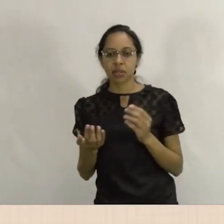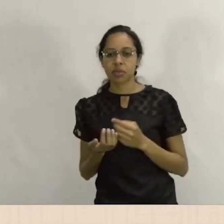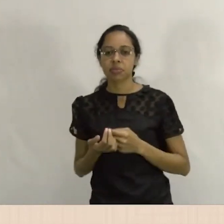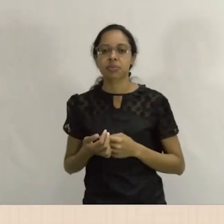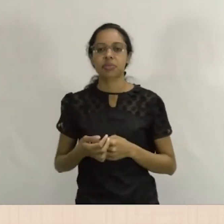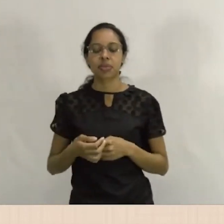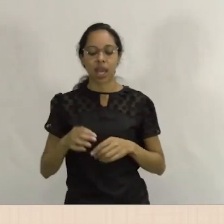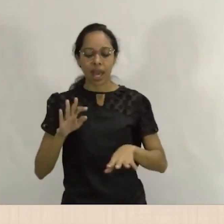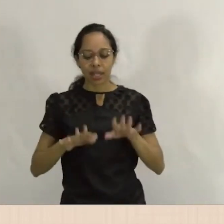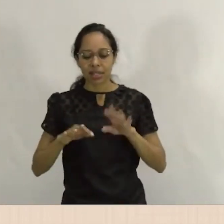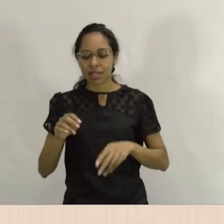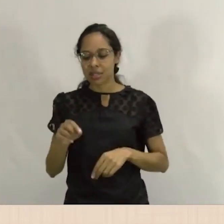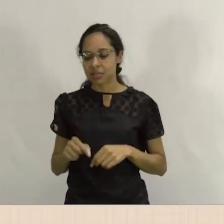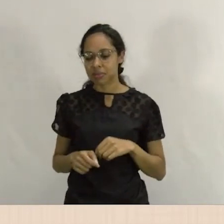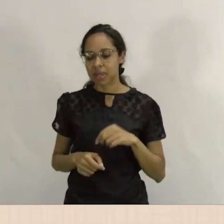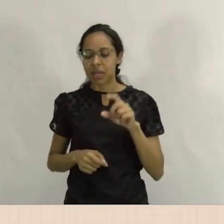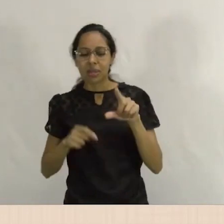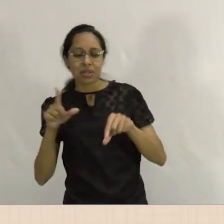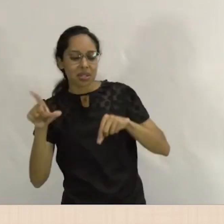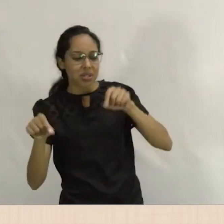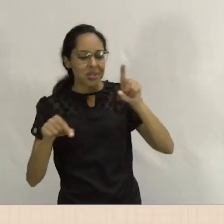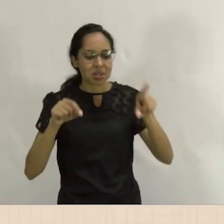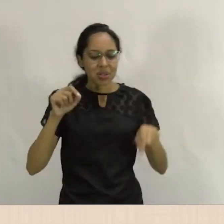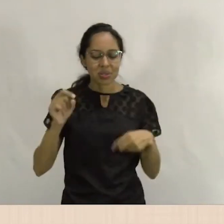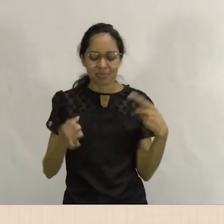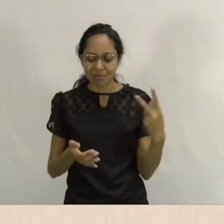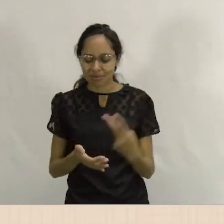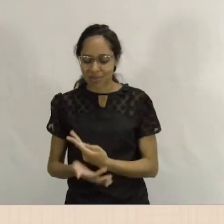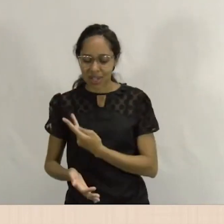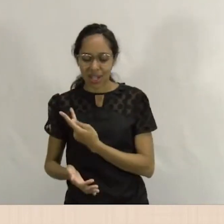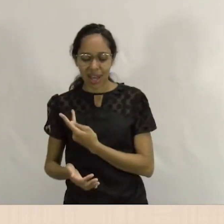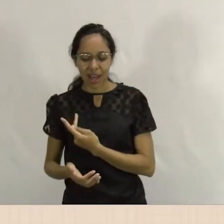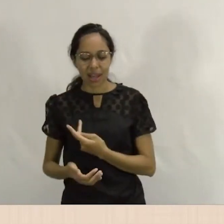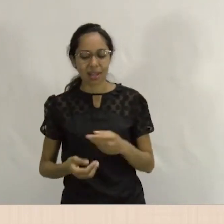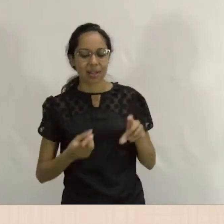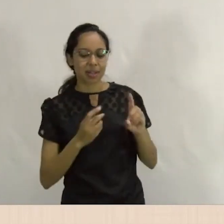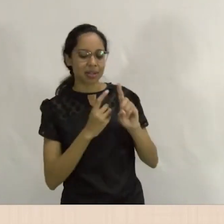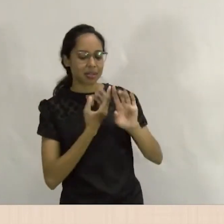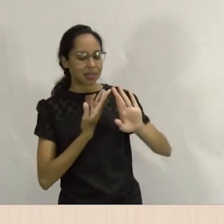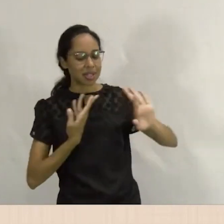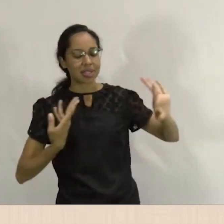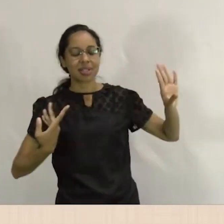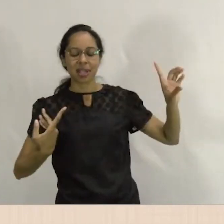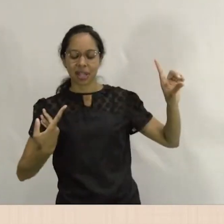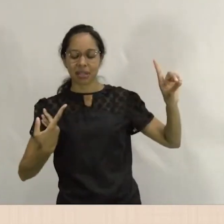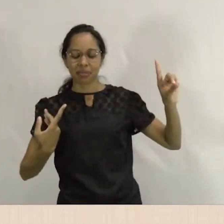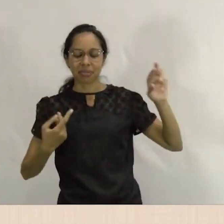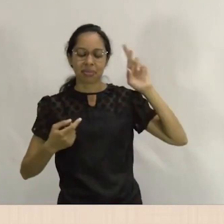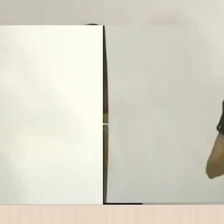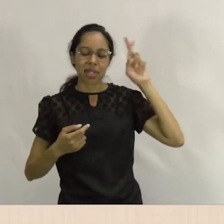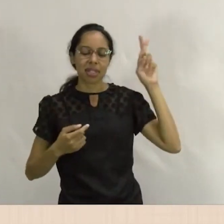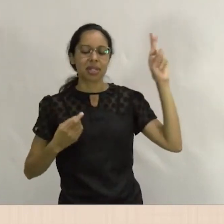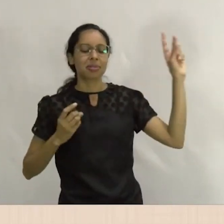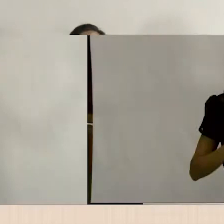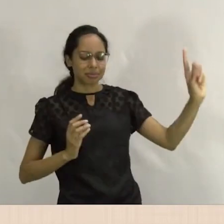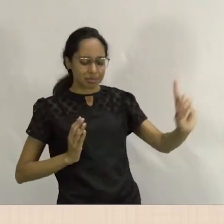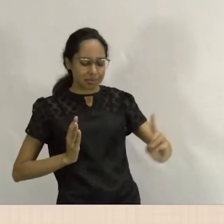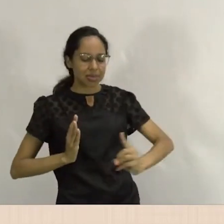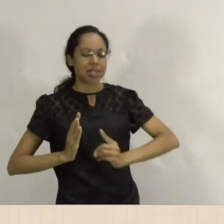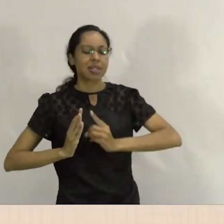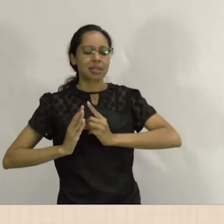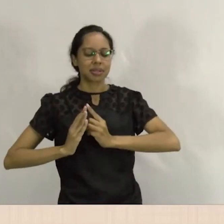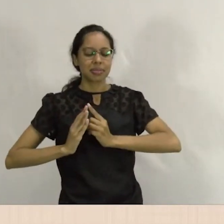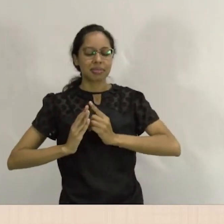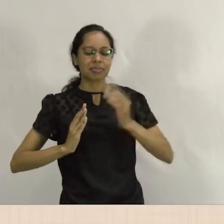Me leva a fazer coisas que eu quero, não que Deus quer. Senhor, venha habitar, venha morar